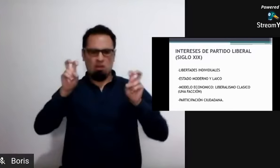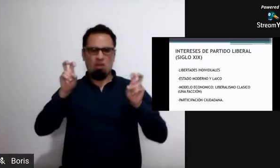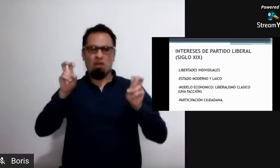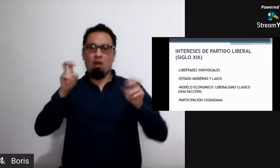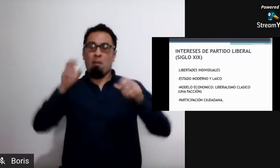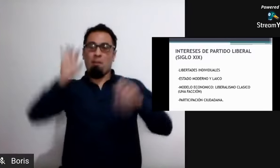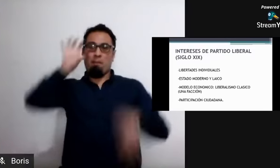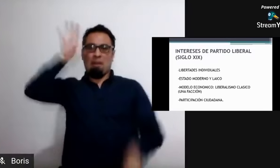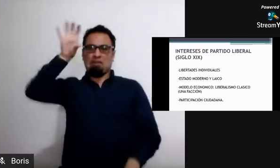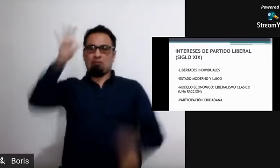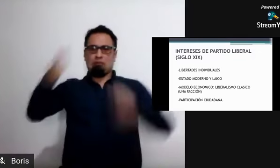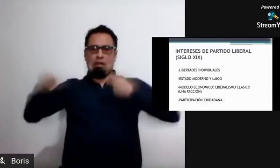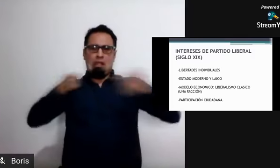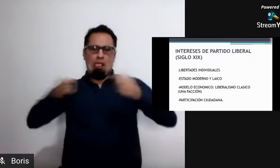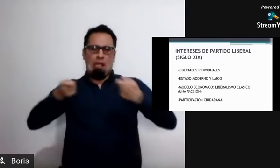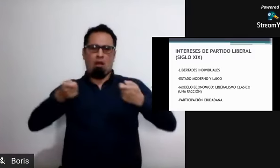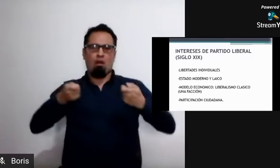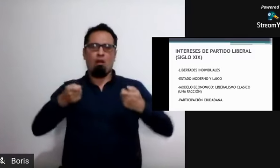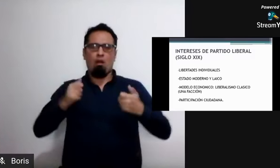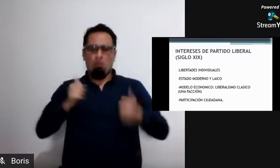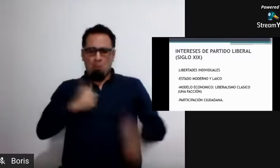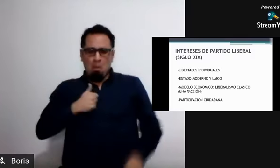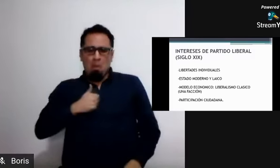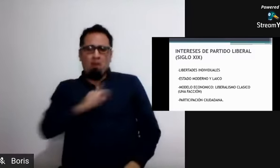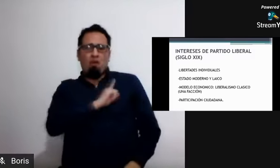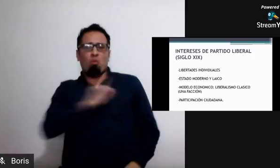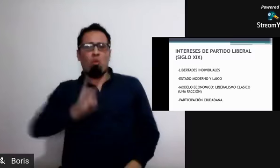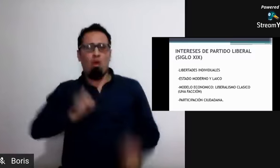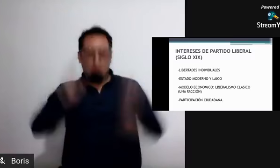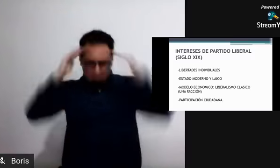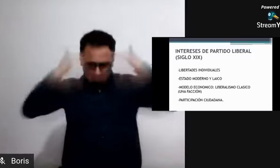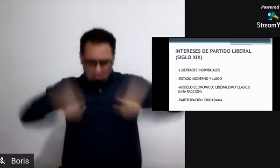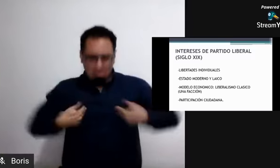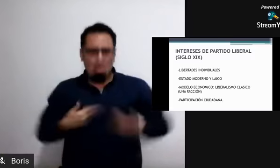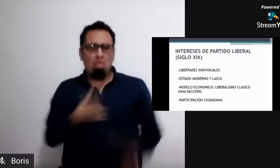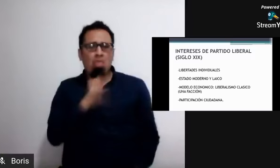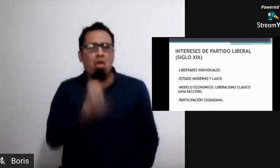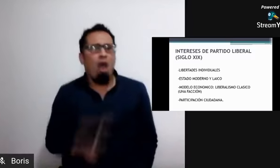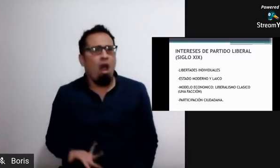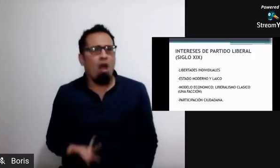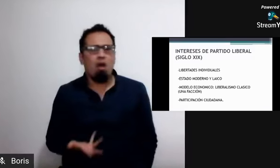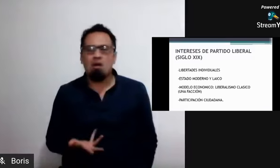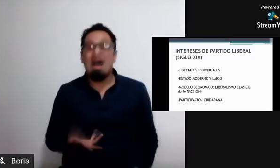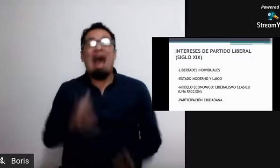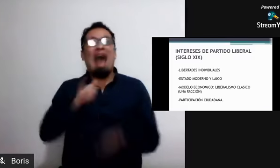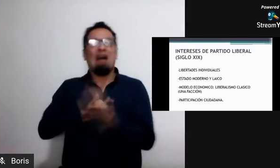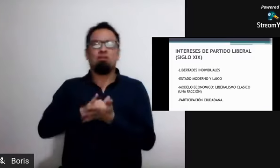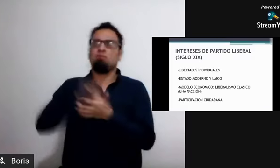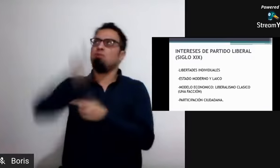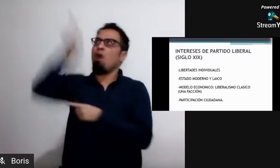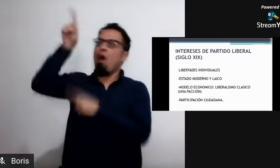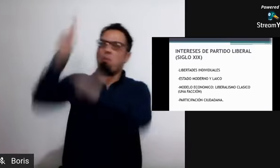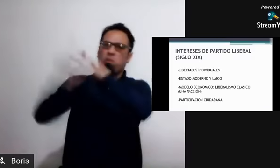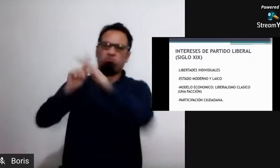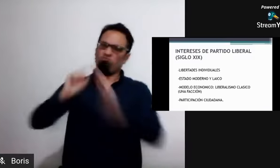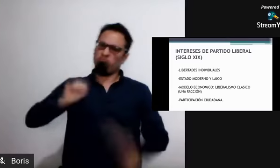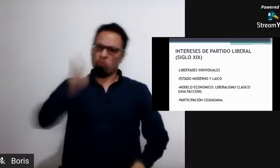individuales. Como les decía anteriormente, hasta ese momento en Europa estaban ocurriendo de manera simultánea